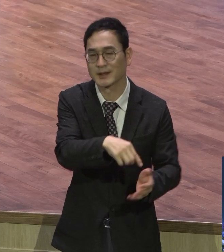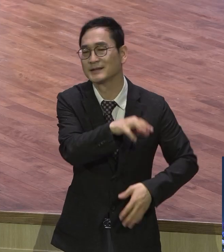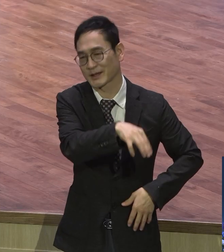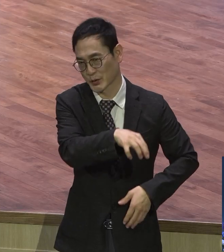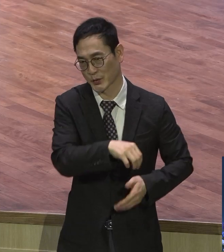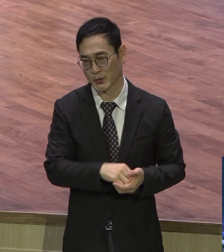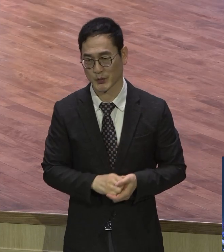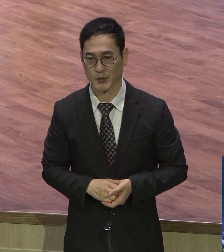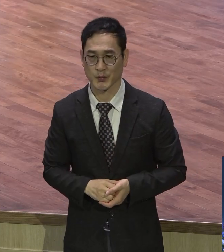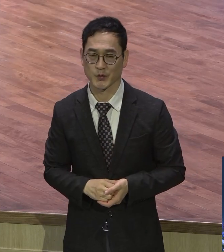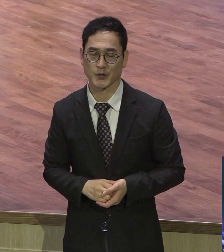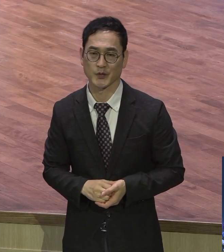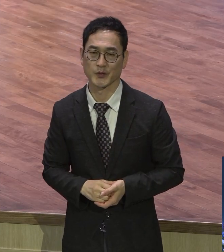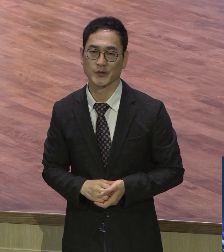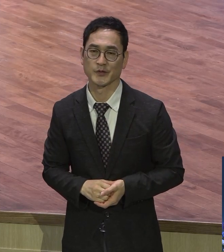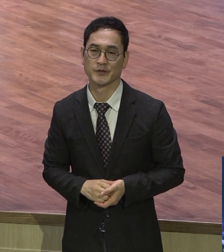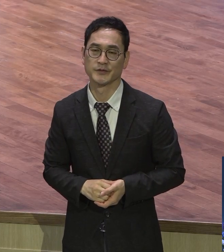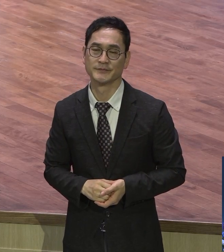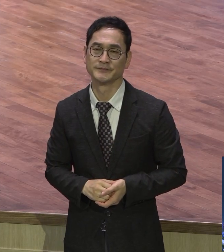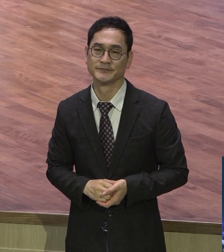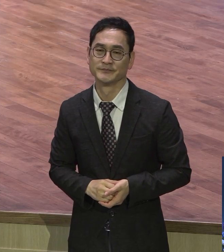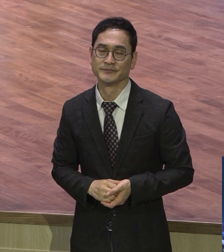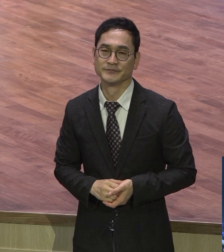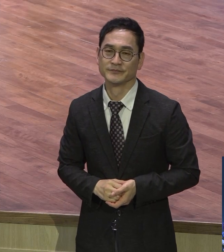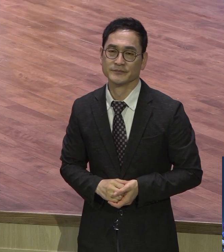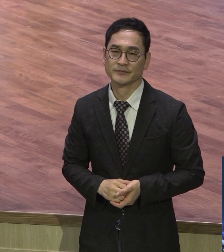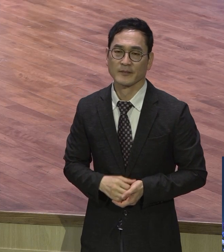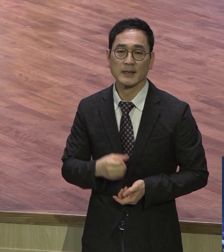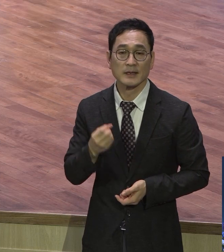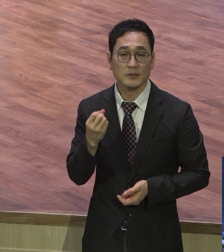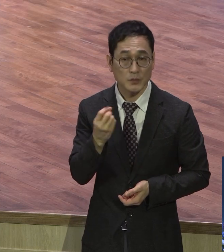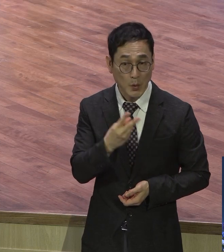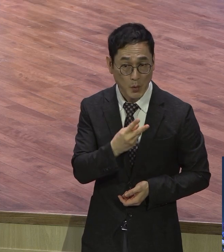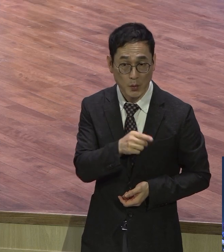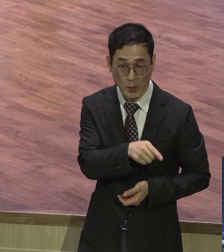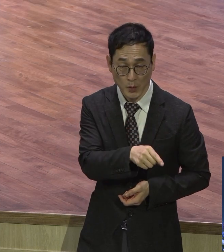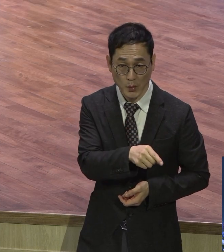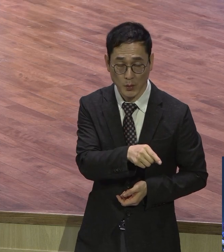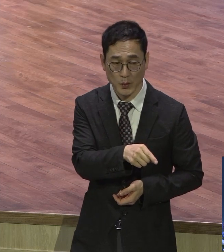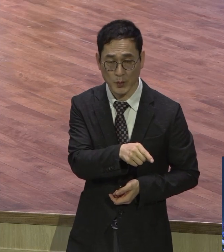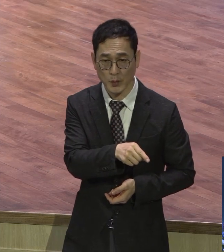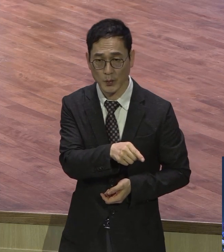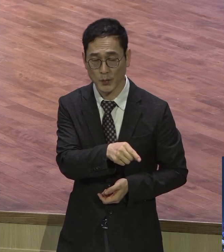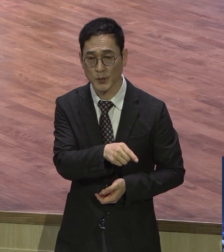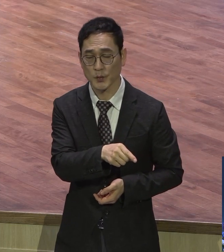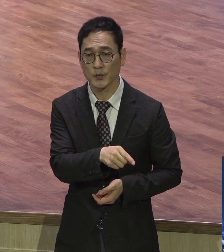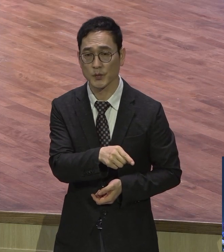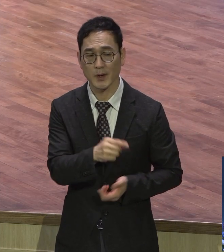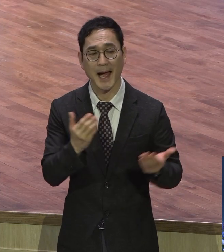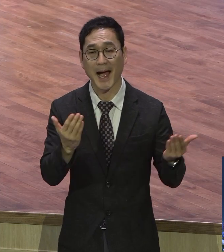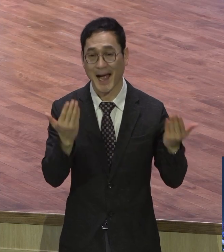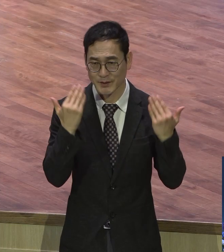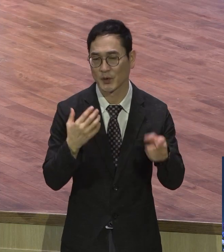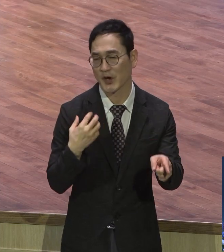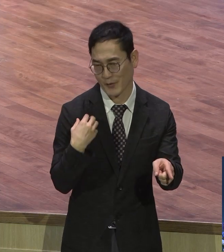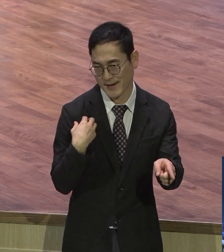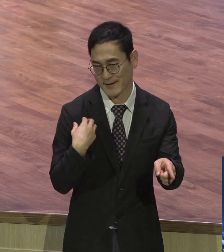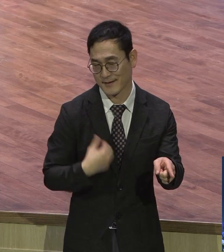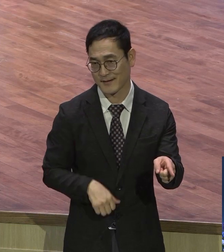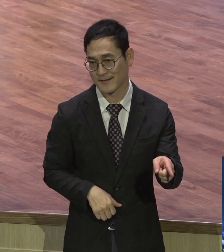유대교 신앙교육하던 그 현장이요. 또 그리고 더 나아가서 신앙적 기능뿐만 아니에요. 학교,